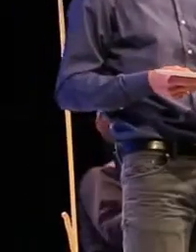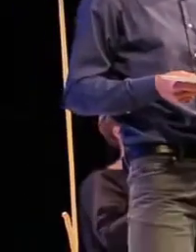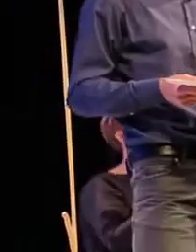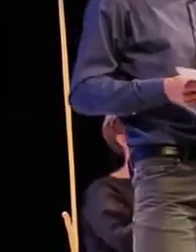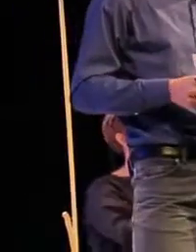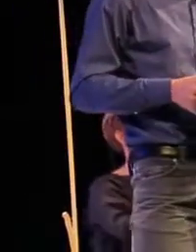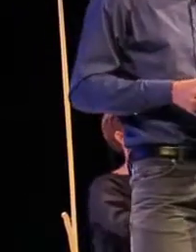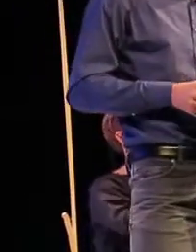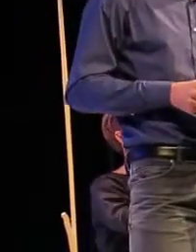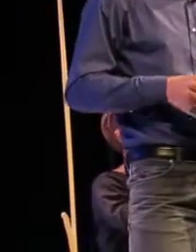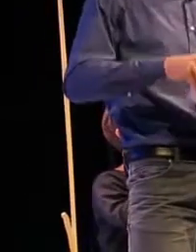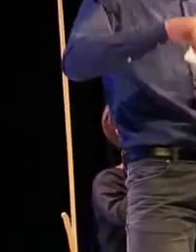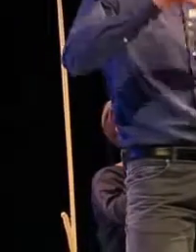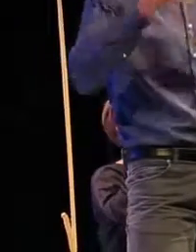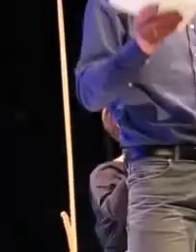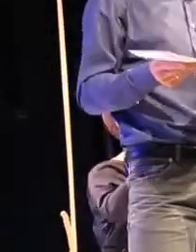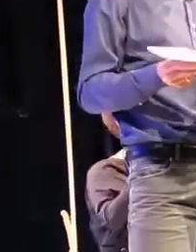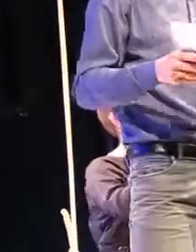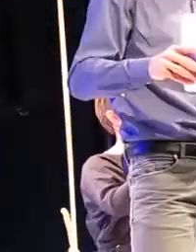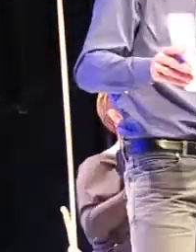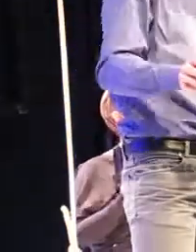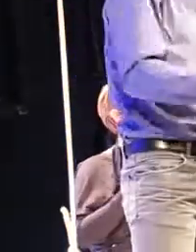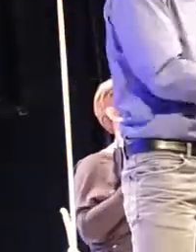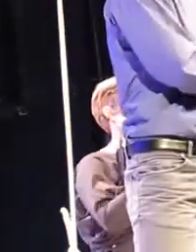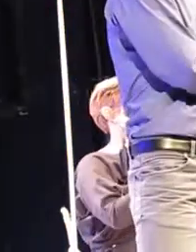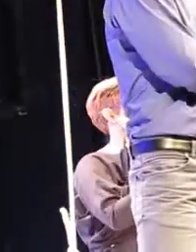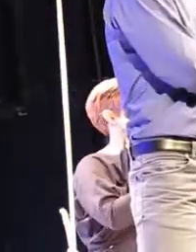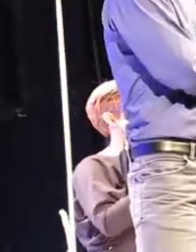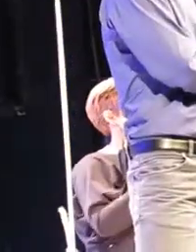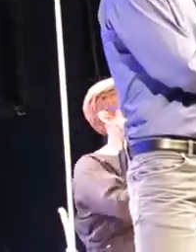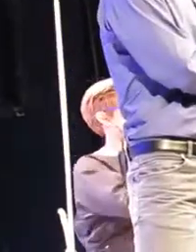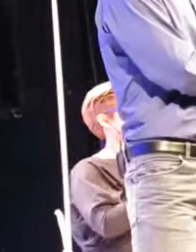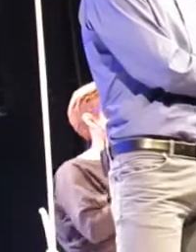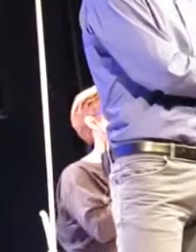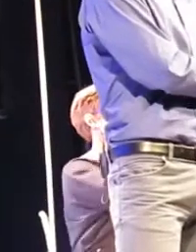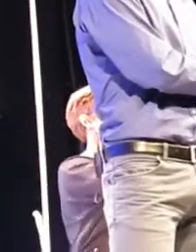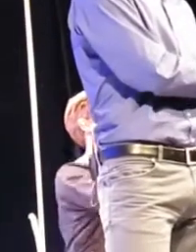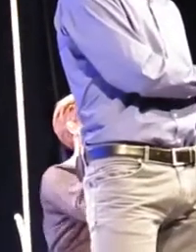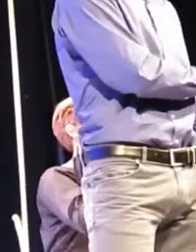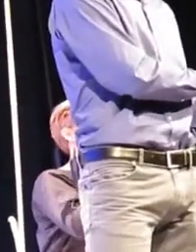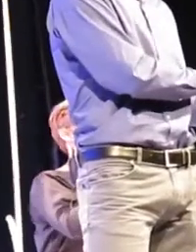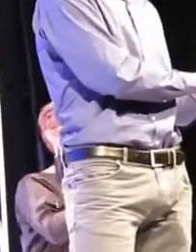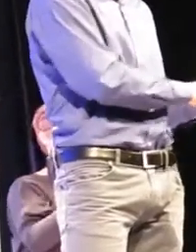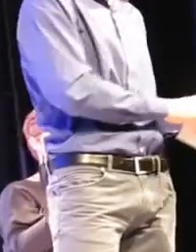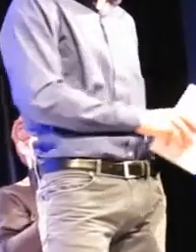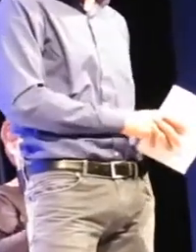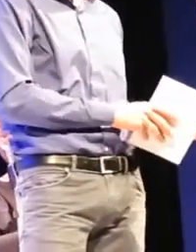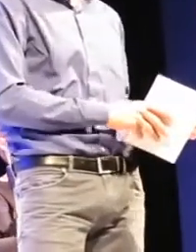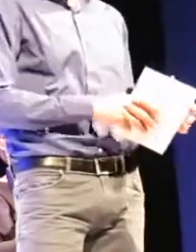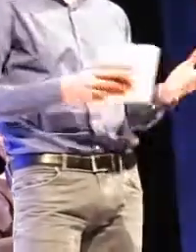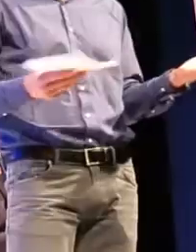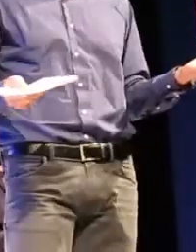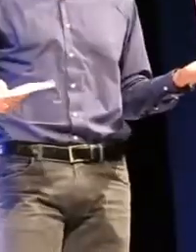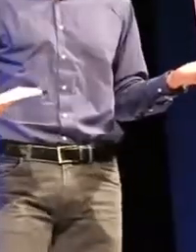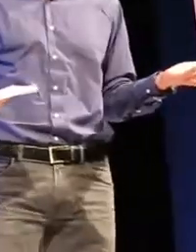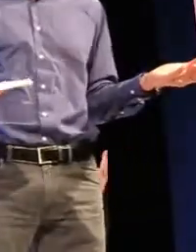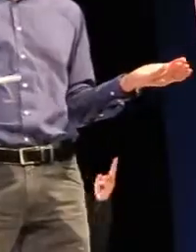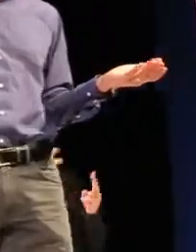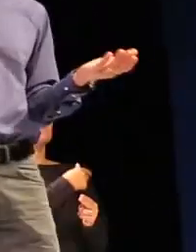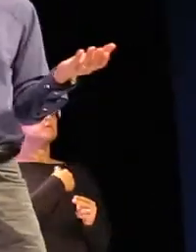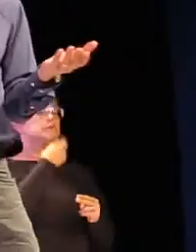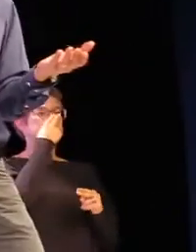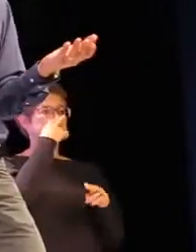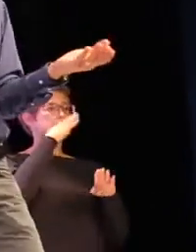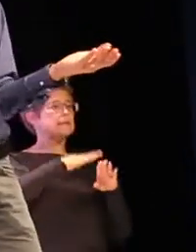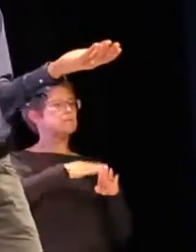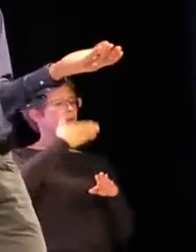alla samma rätt till god välfärd. I en sån värld, alldeles oavsett de vetenskapliga riskerna eller riskerna som vi ser från vetenskapen, så måste vi dela